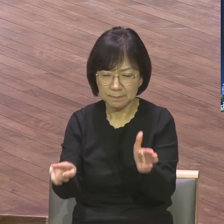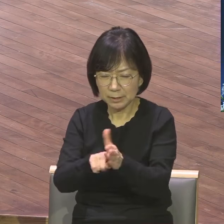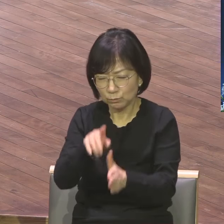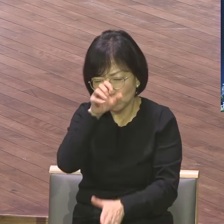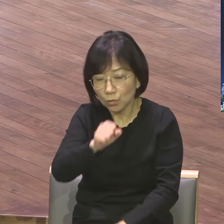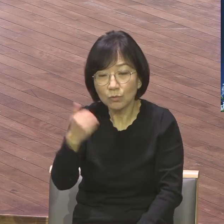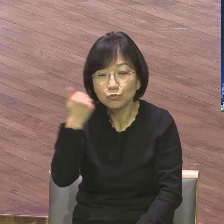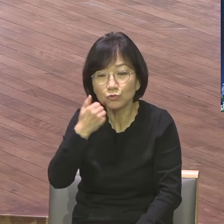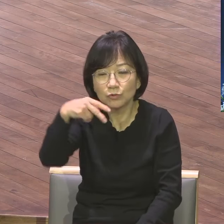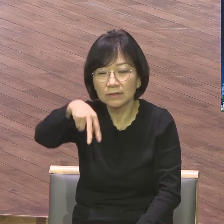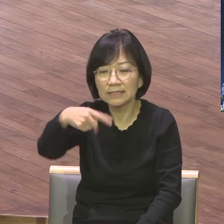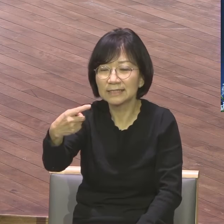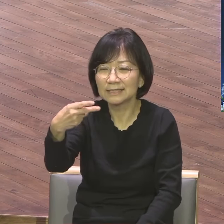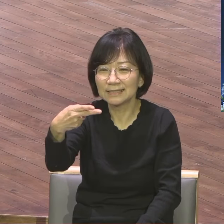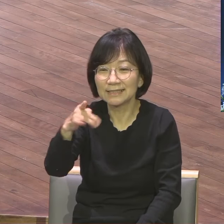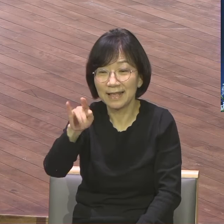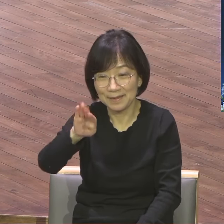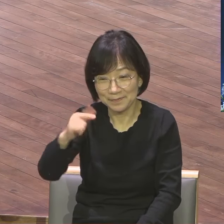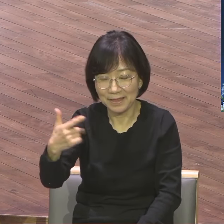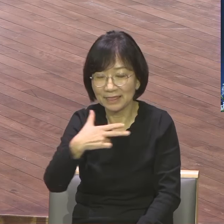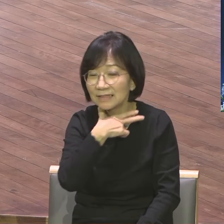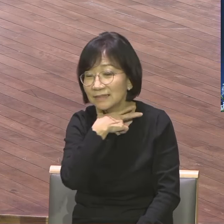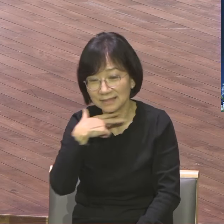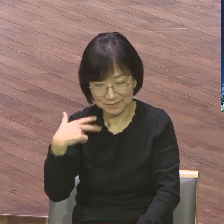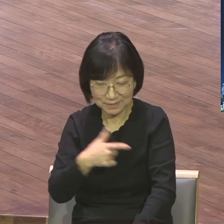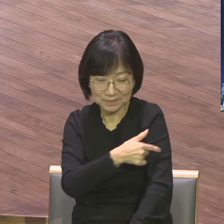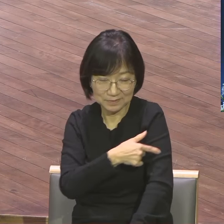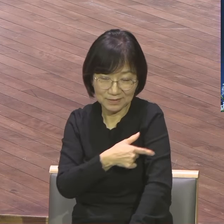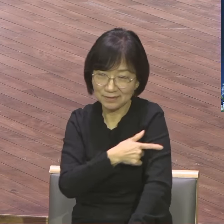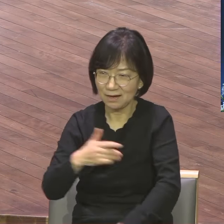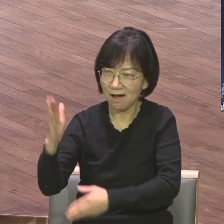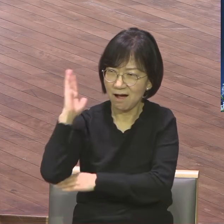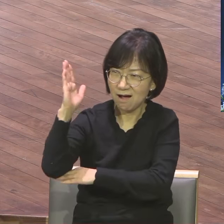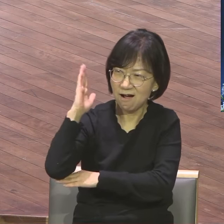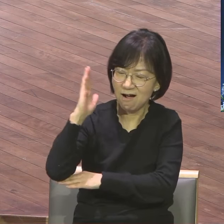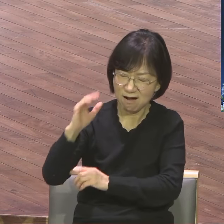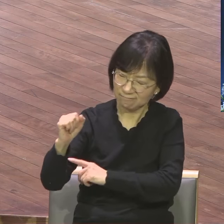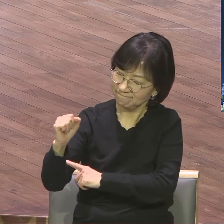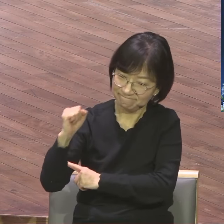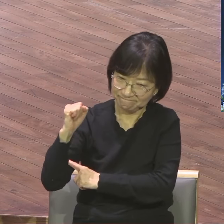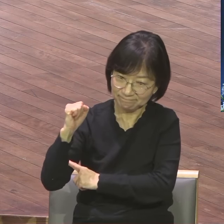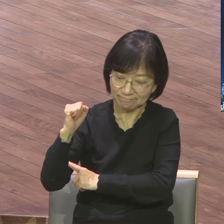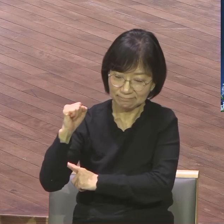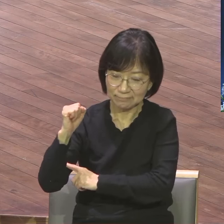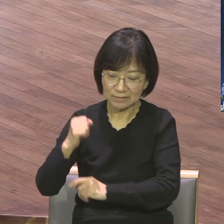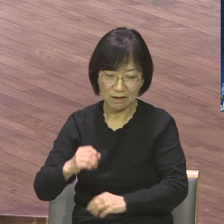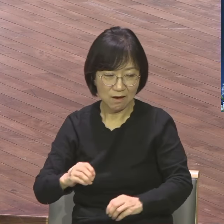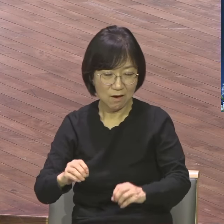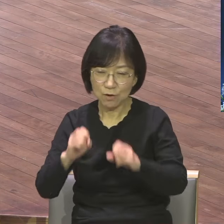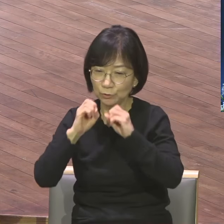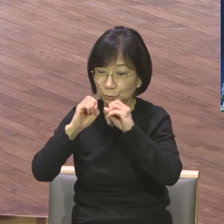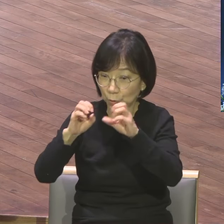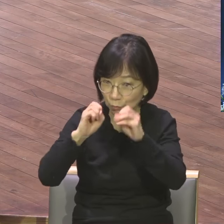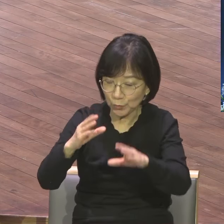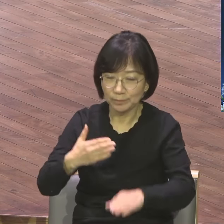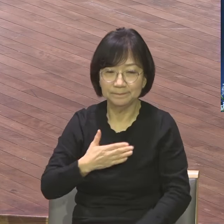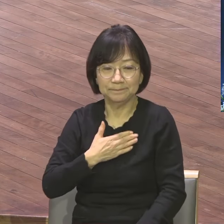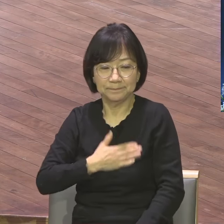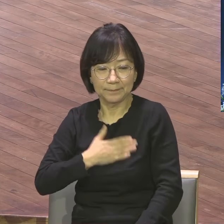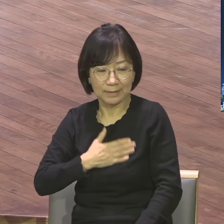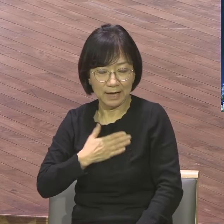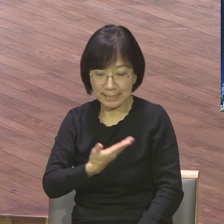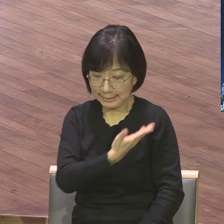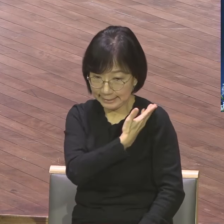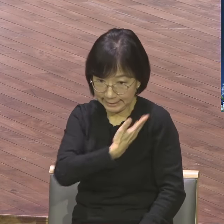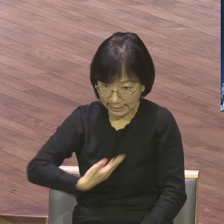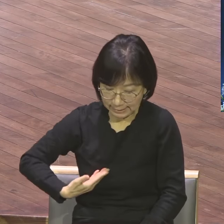집사님, 가장 메시지가 좋은 스데반 집사님, 가장 전도를 알고 제자를